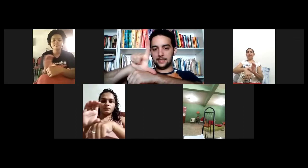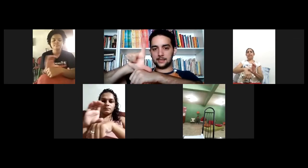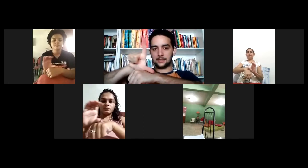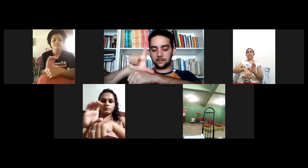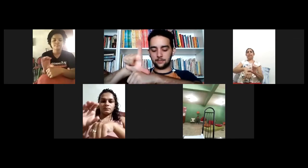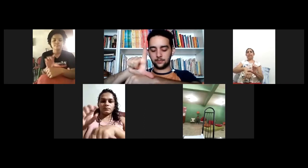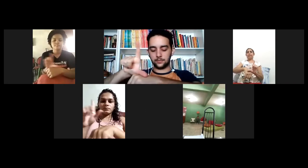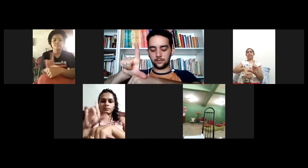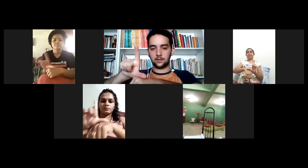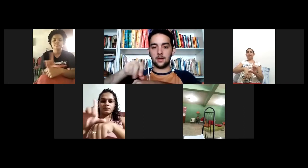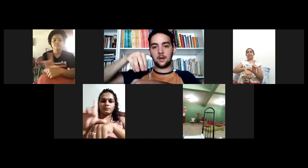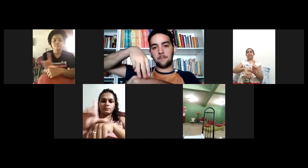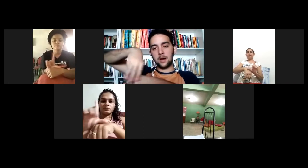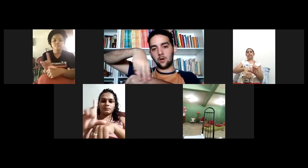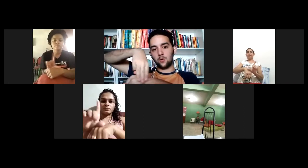lilás,